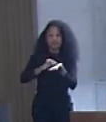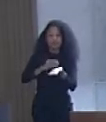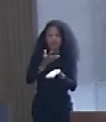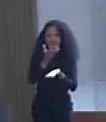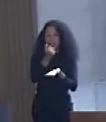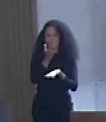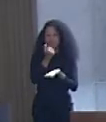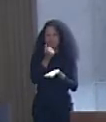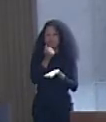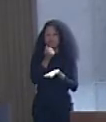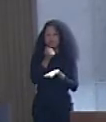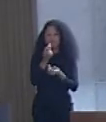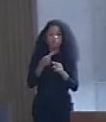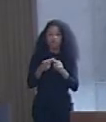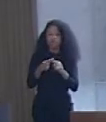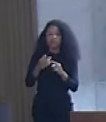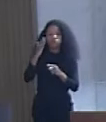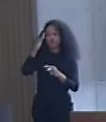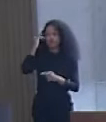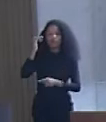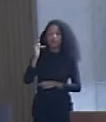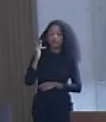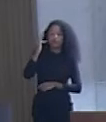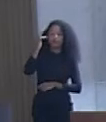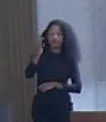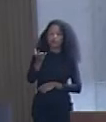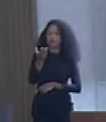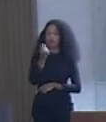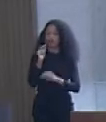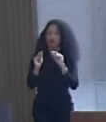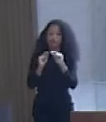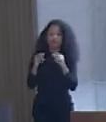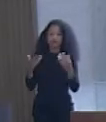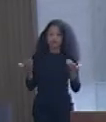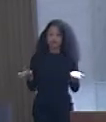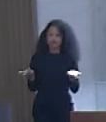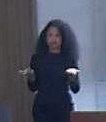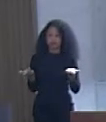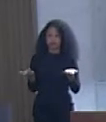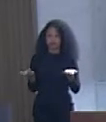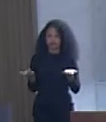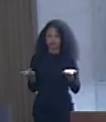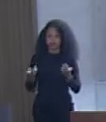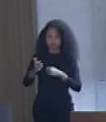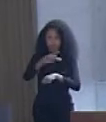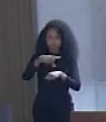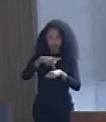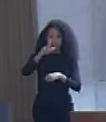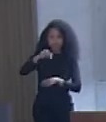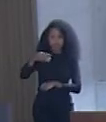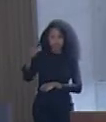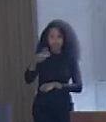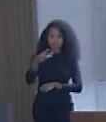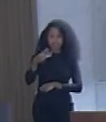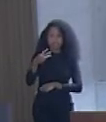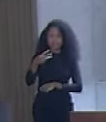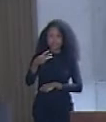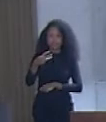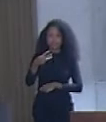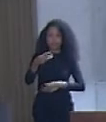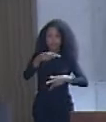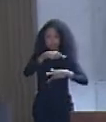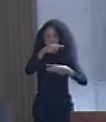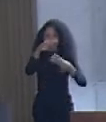porque não sabem o que é que vão comer no outro dia. Num país que é o terceiro maior produtor